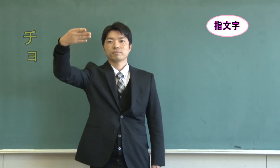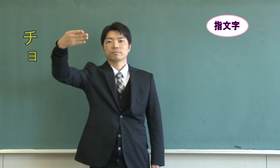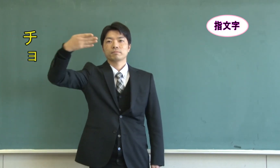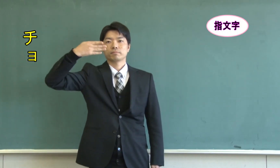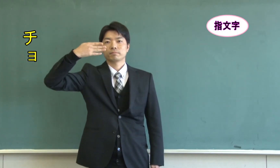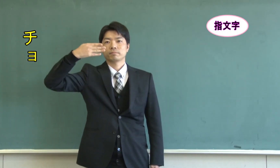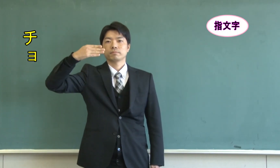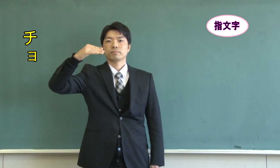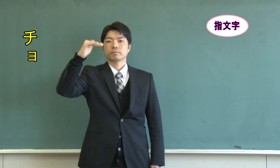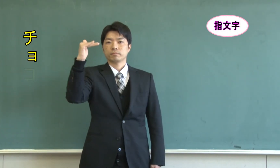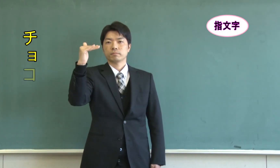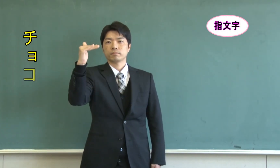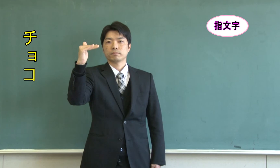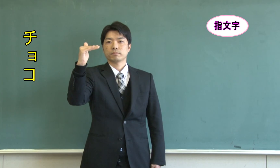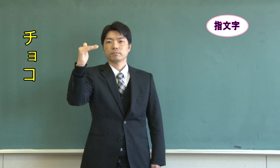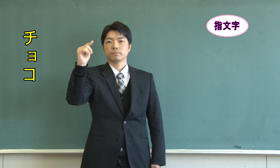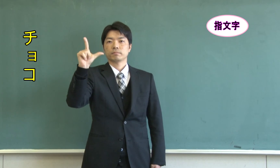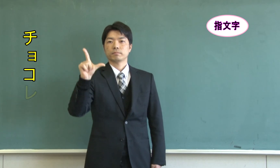チョコレ